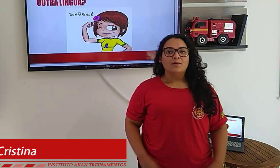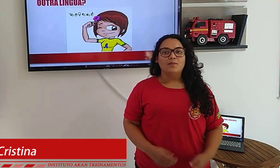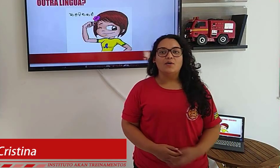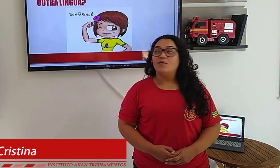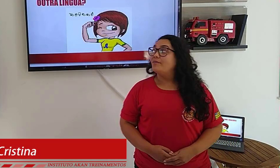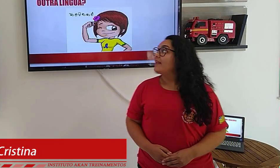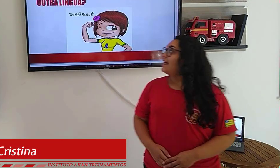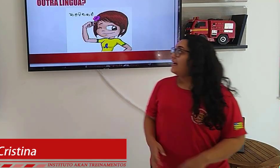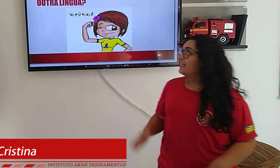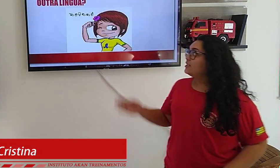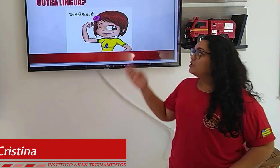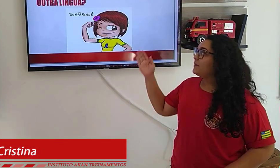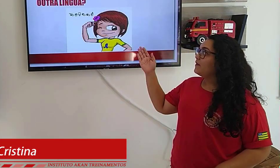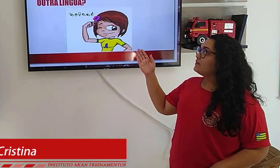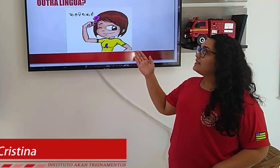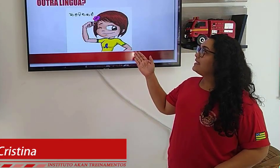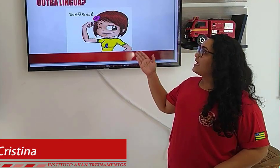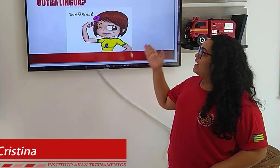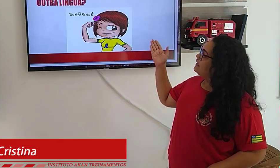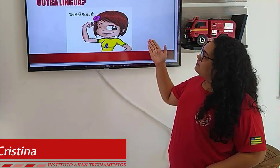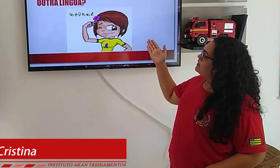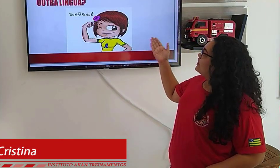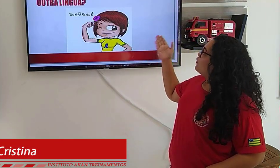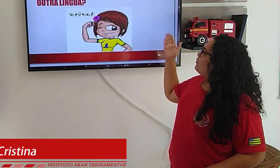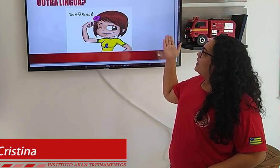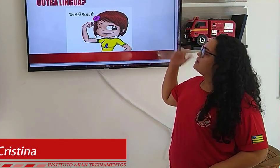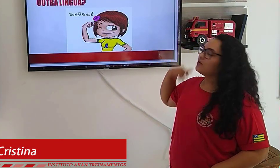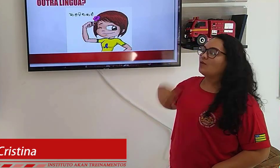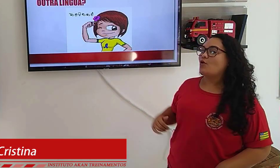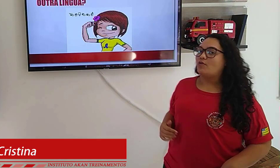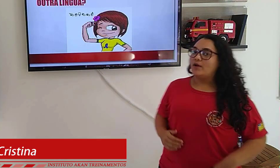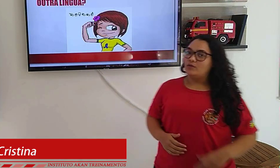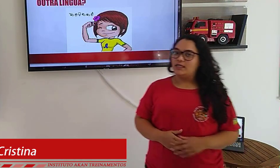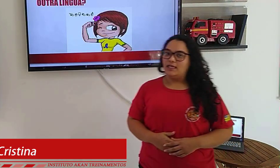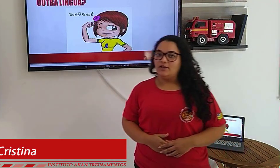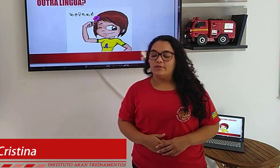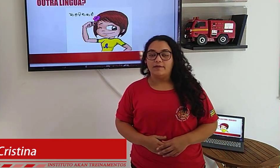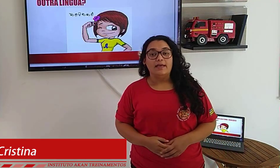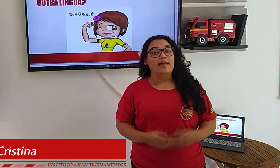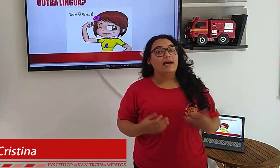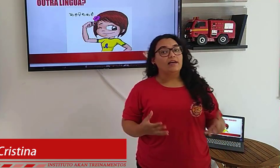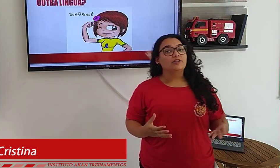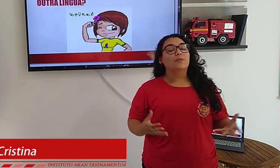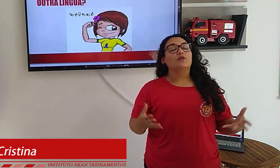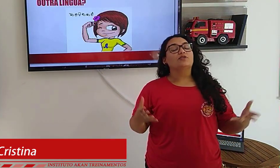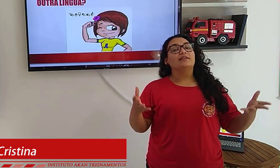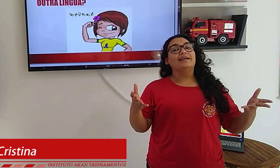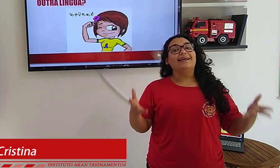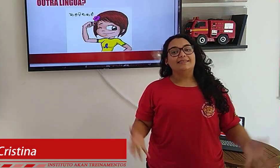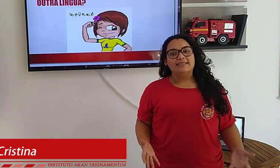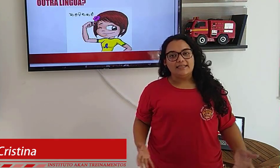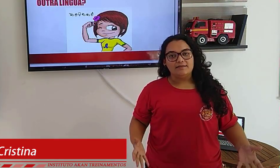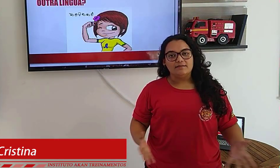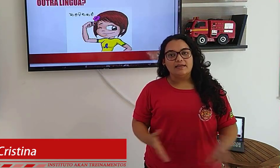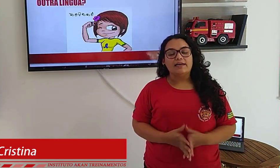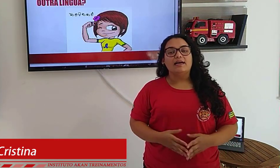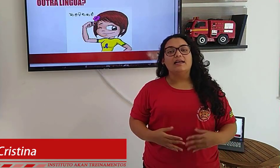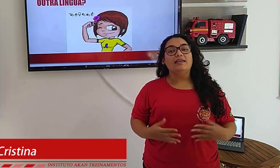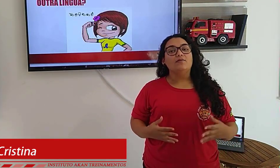Bom, aqui a gente pergunta assim, a Libras é complexa como qualquer outra língua? A resposta é sim, tá? A Libras